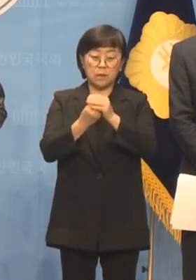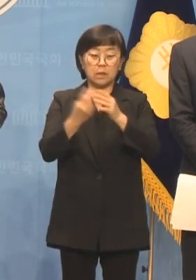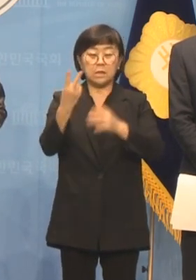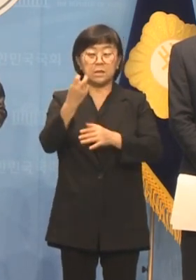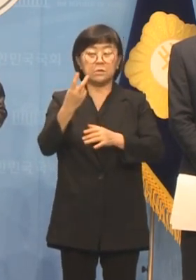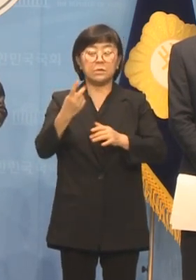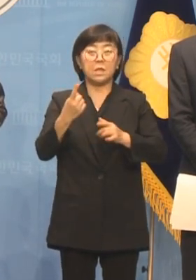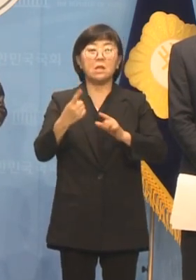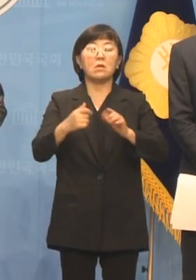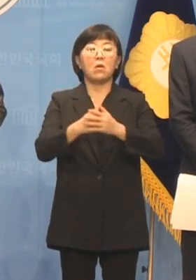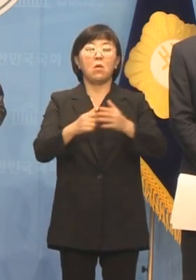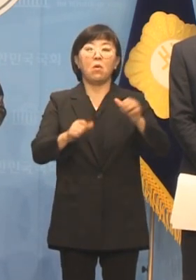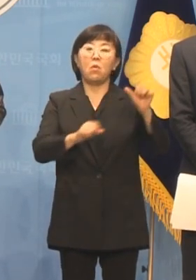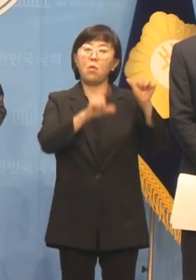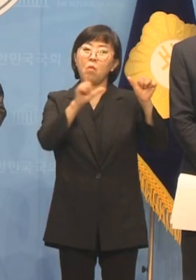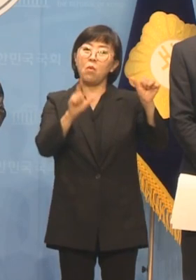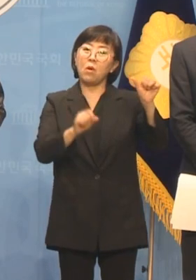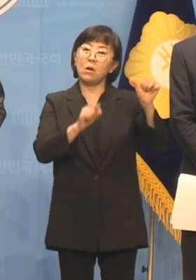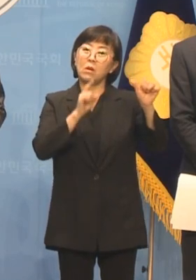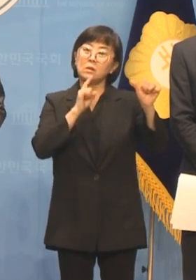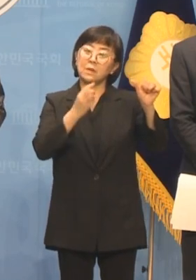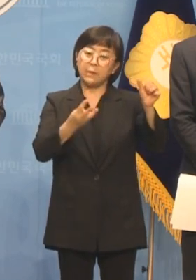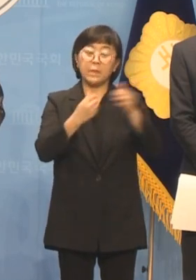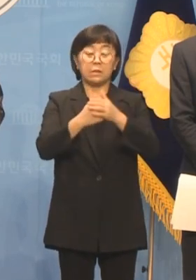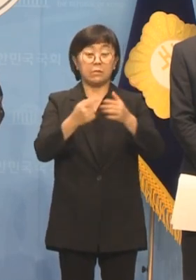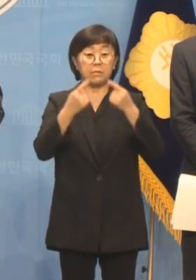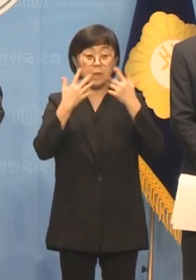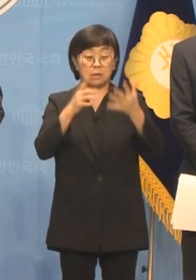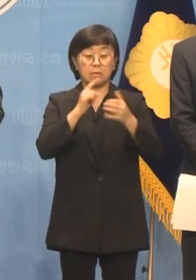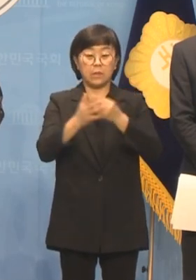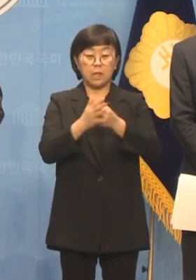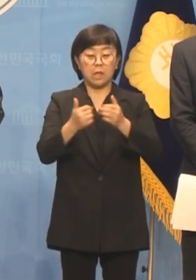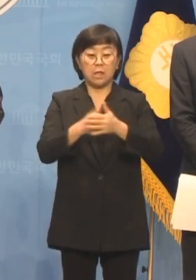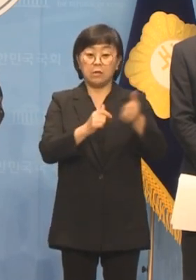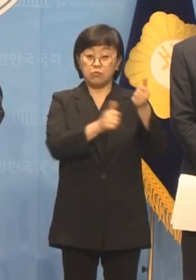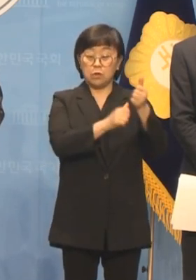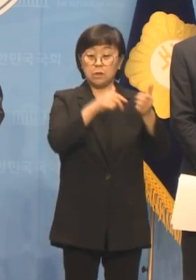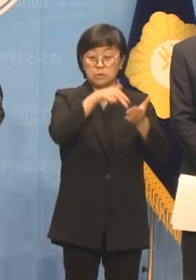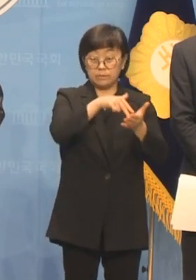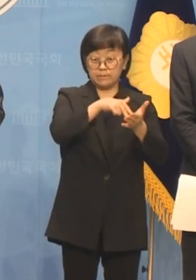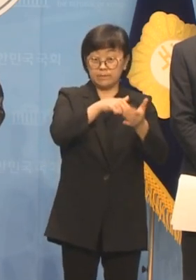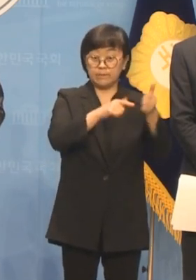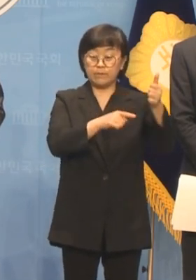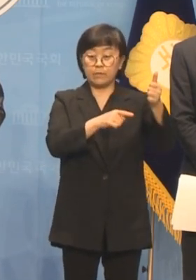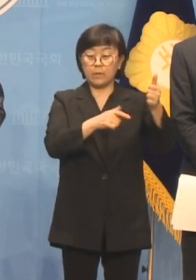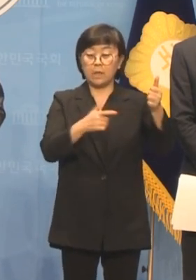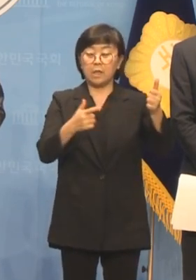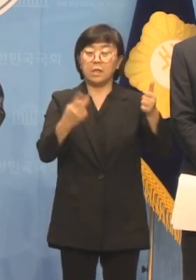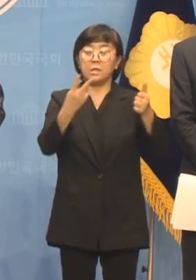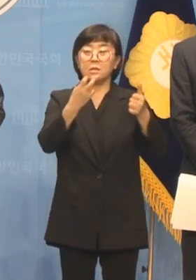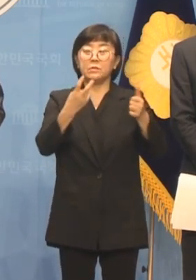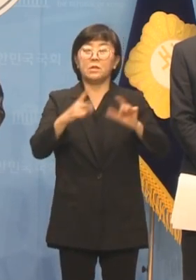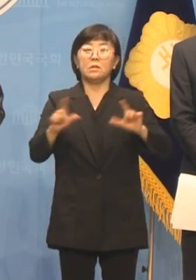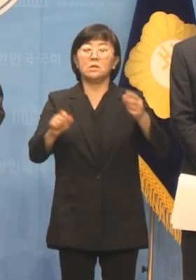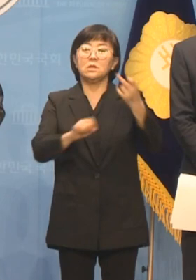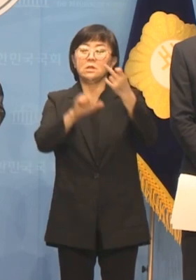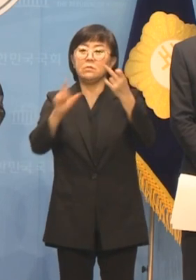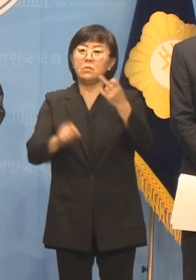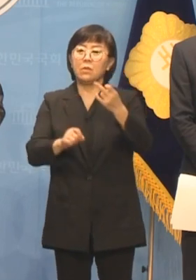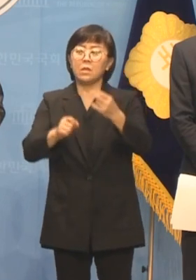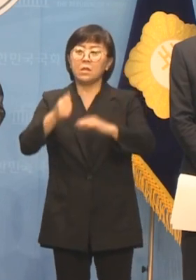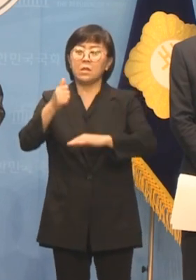5월 3일이 유력하다고 밝혔다. 이에 김용 전 부원장 측은 이와 같이 2022년 12월경에